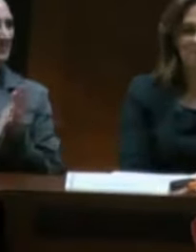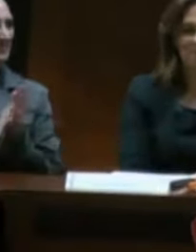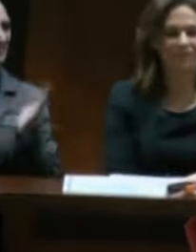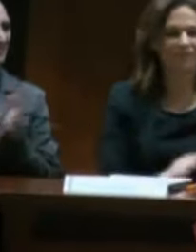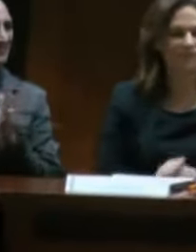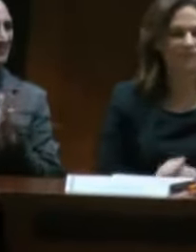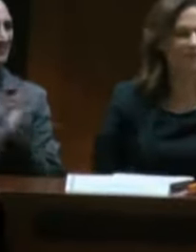origen